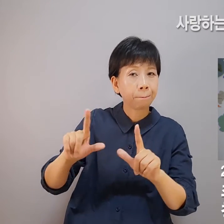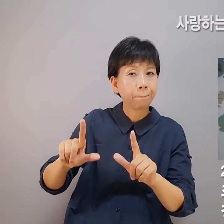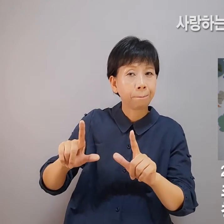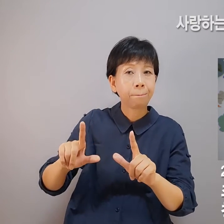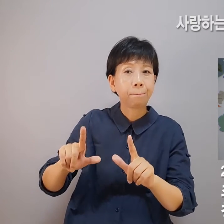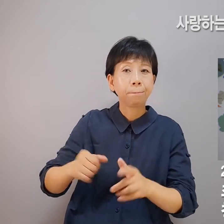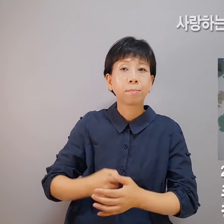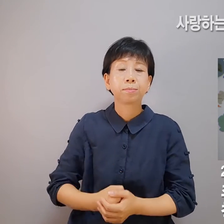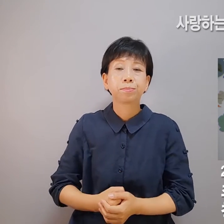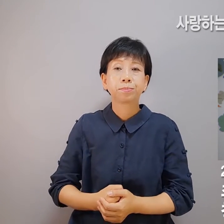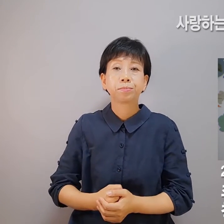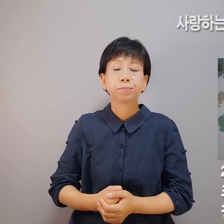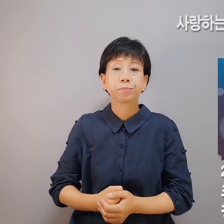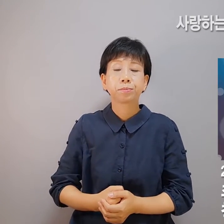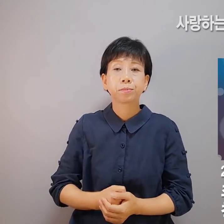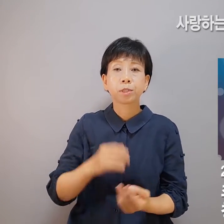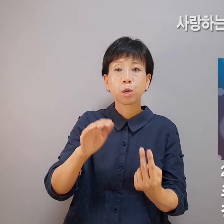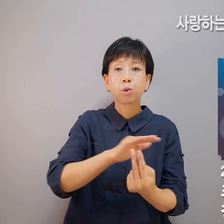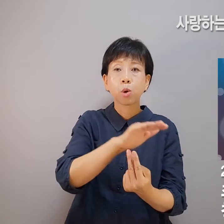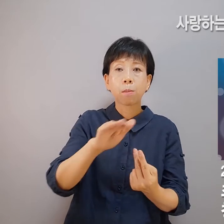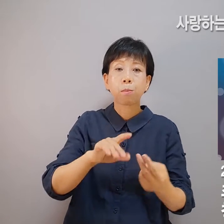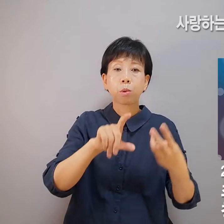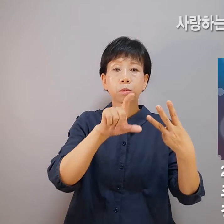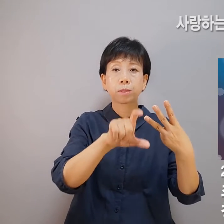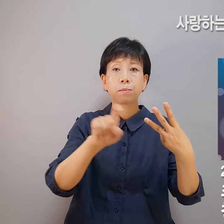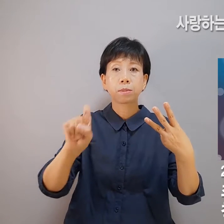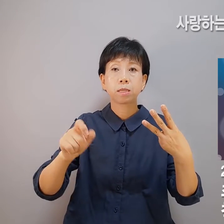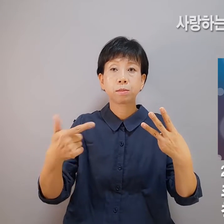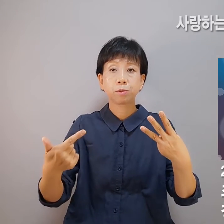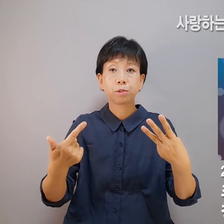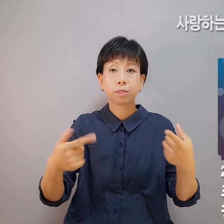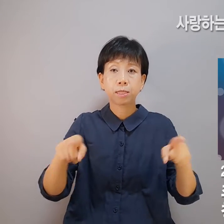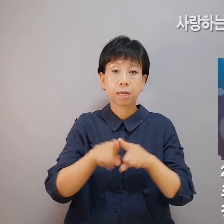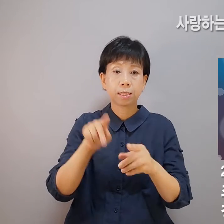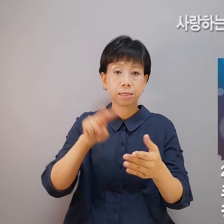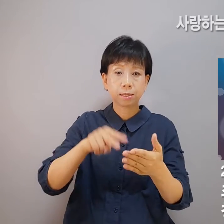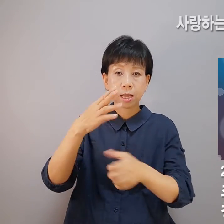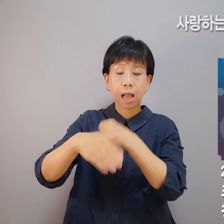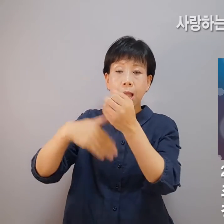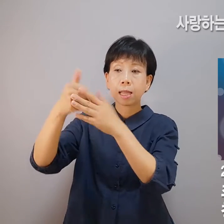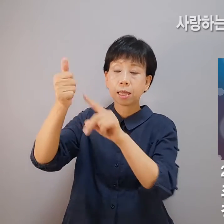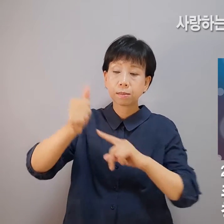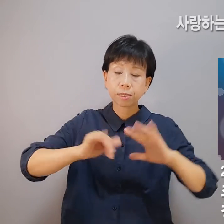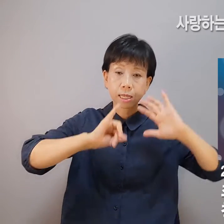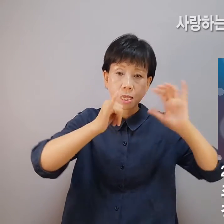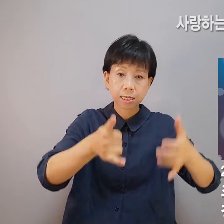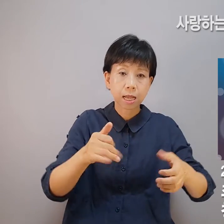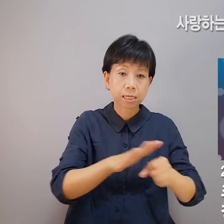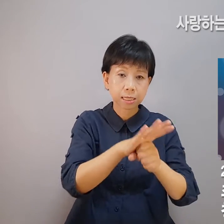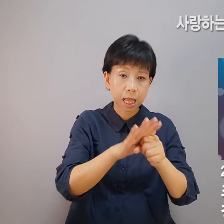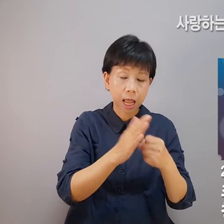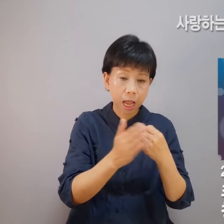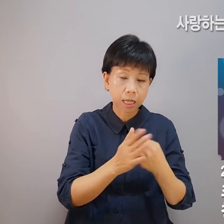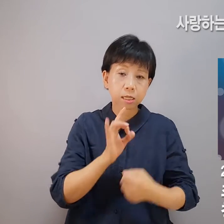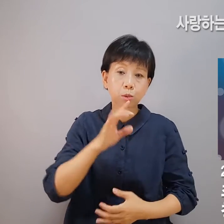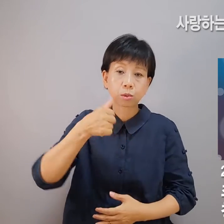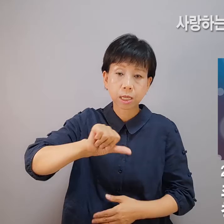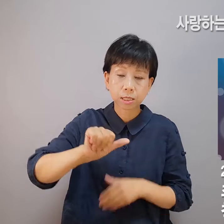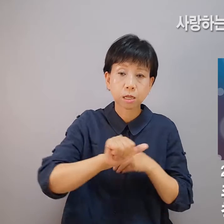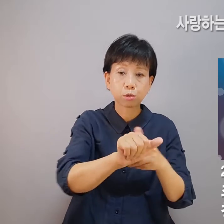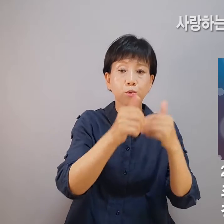거지요. 요한복음 3장 16절 말씀 같이 읽어봅니다. 하나님이 세상을 이처럼 사랑하사